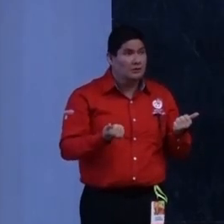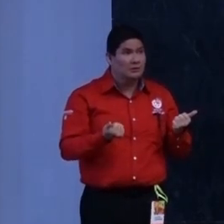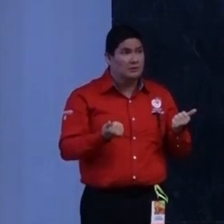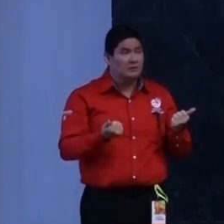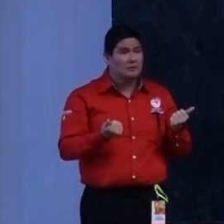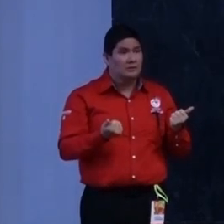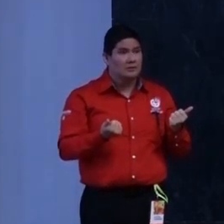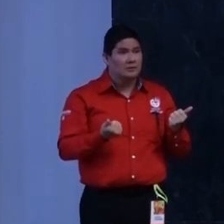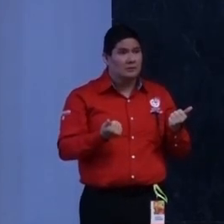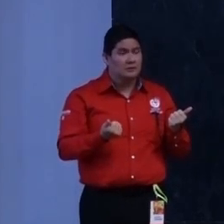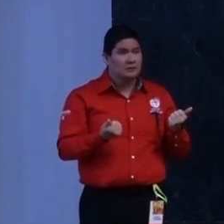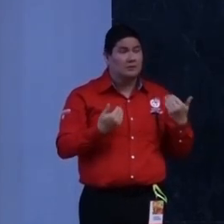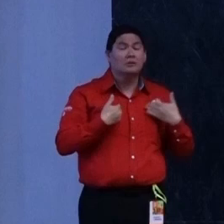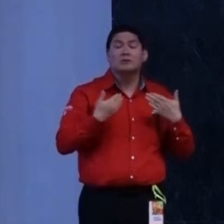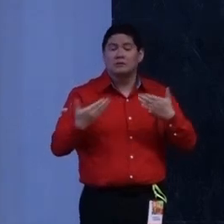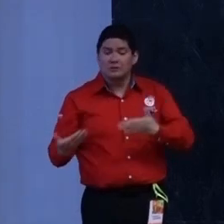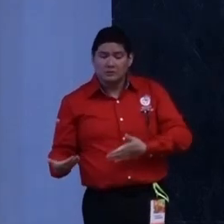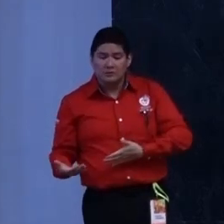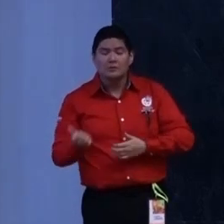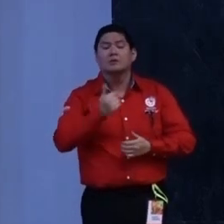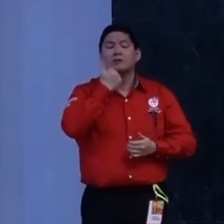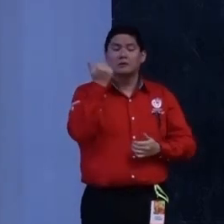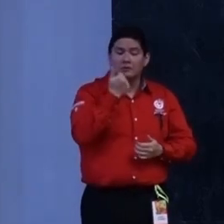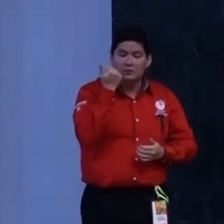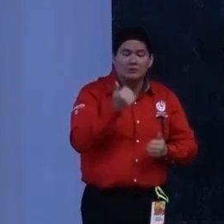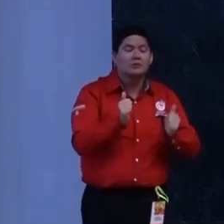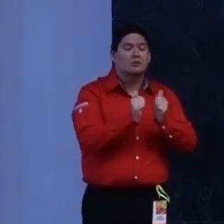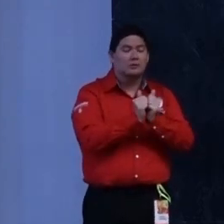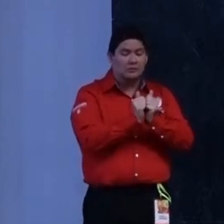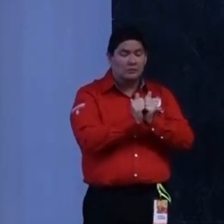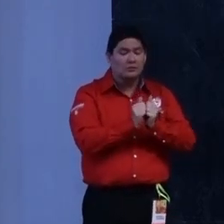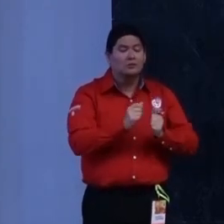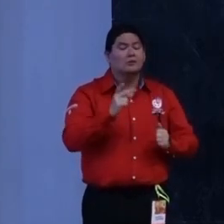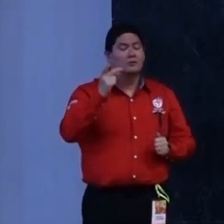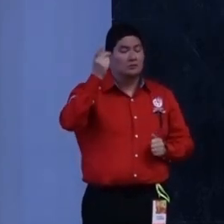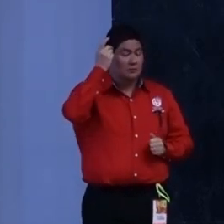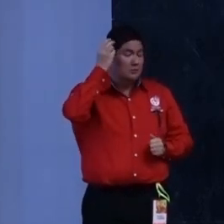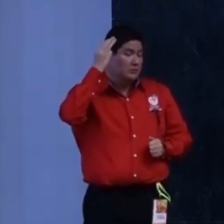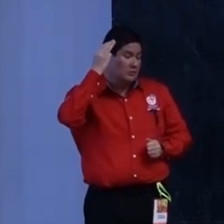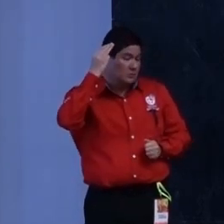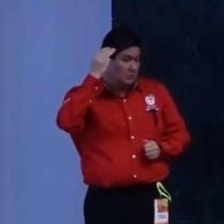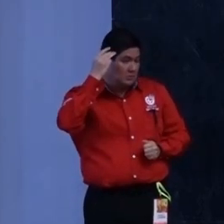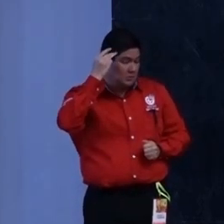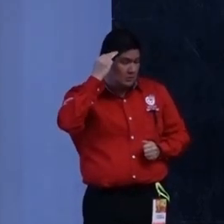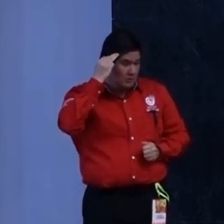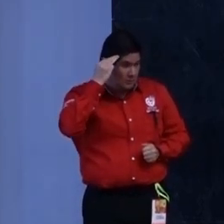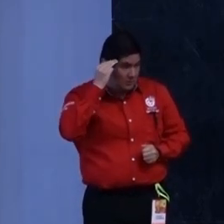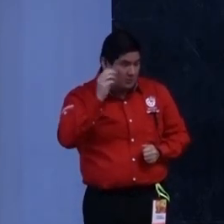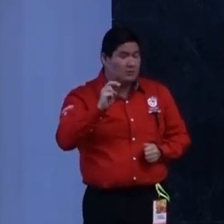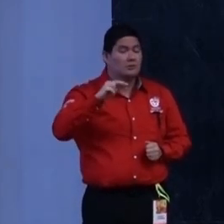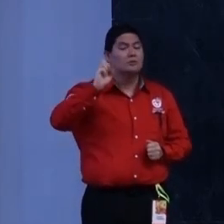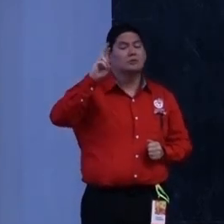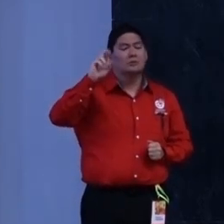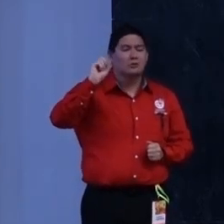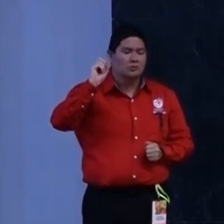ok, llega un alumno con parálisis cerebral leve y con neurodivergencia.